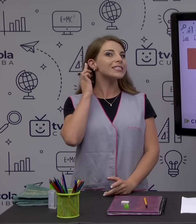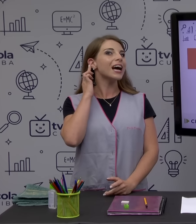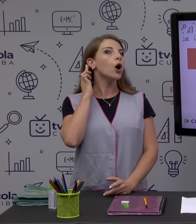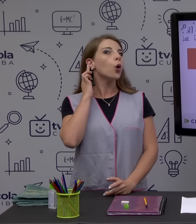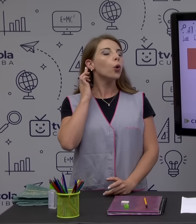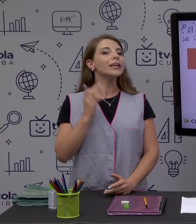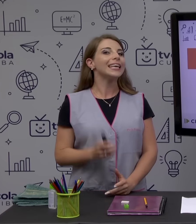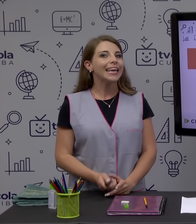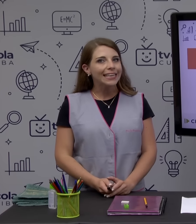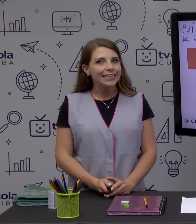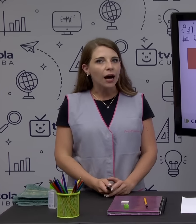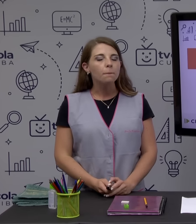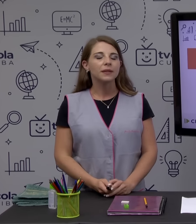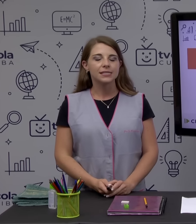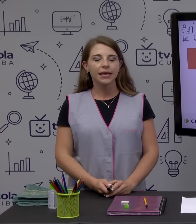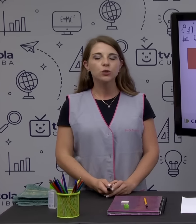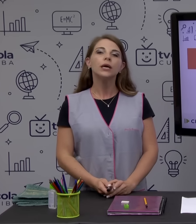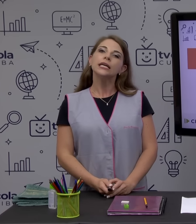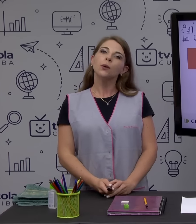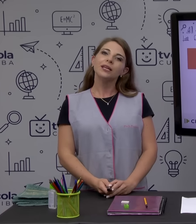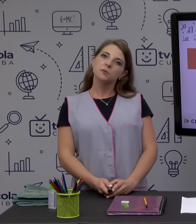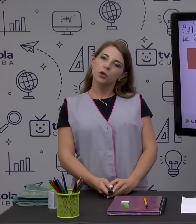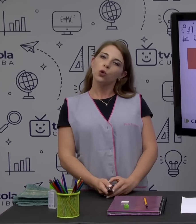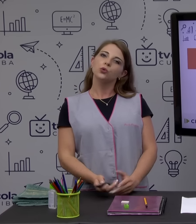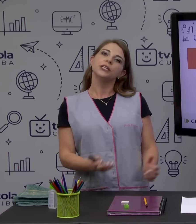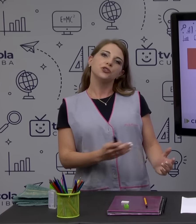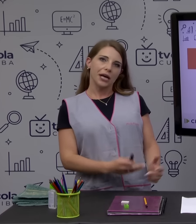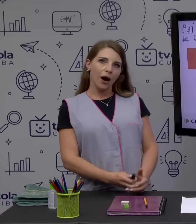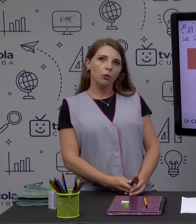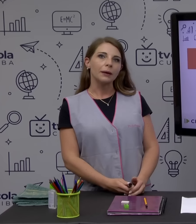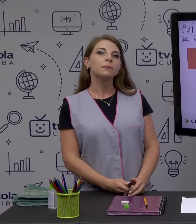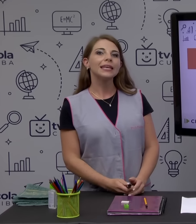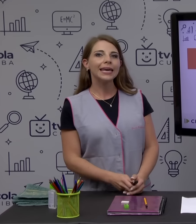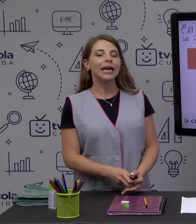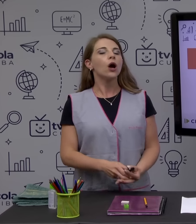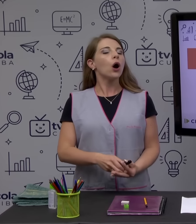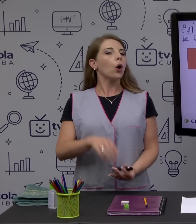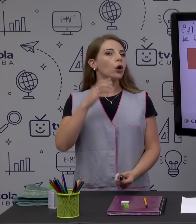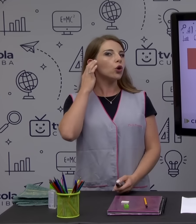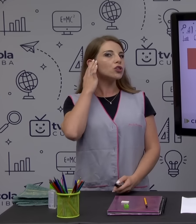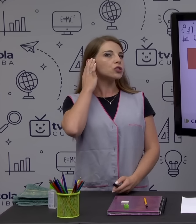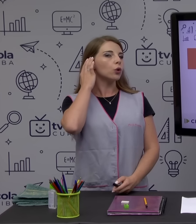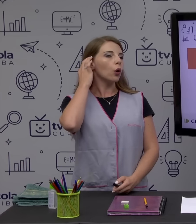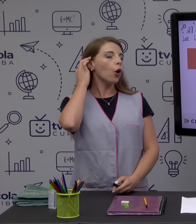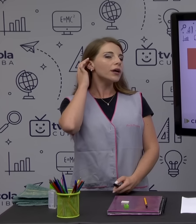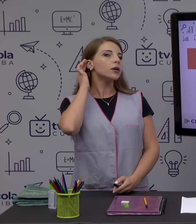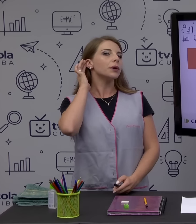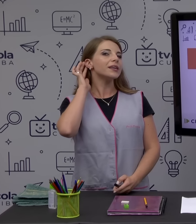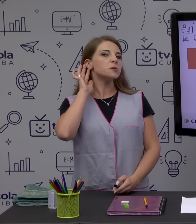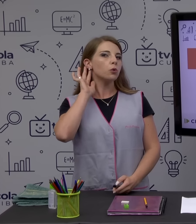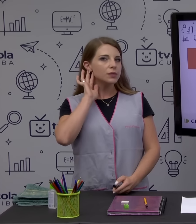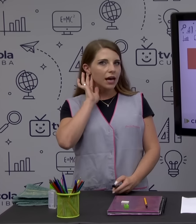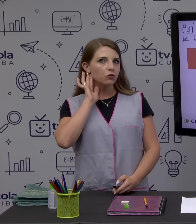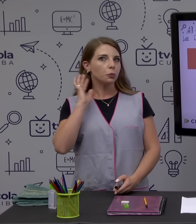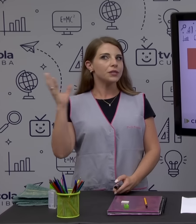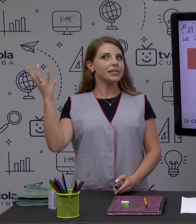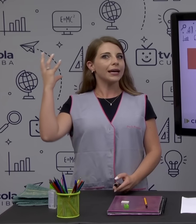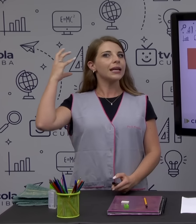nossa orelha, tá certo? Então, ela explicou durante a aula que o nosso órgão responsável por estar,